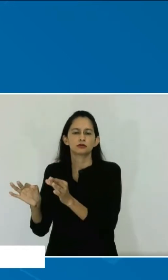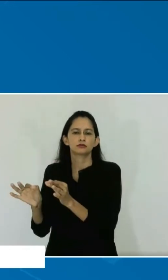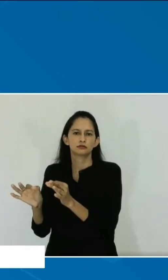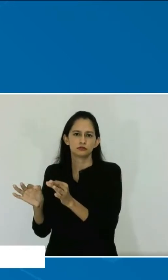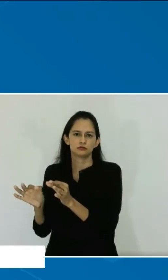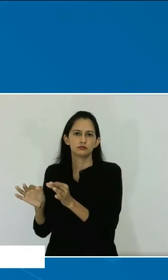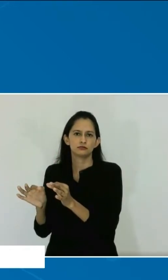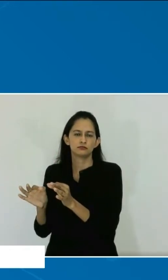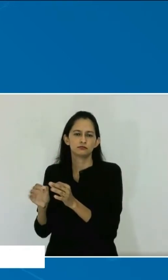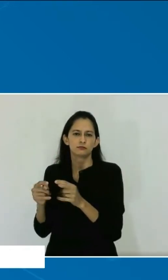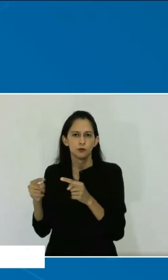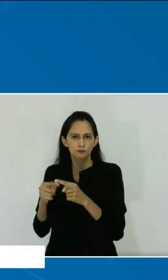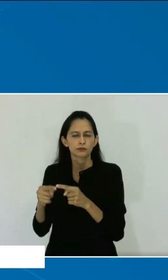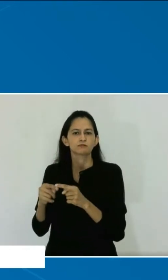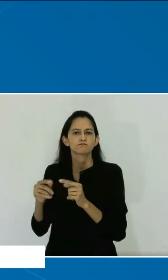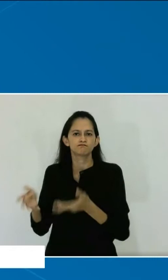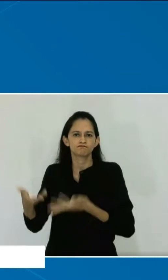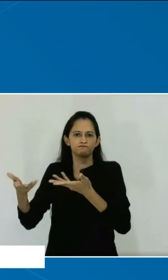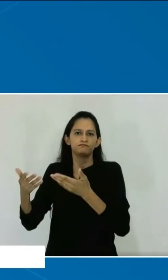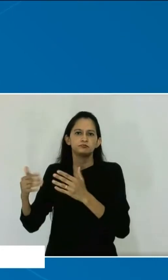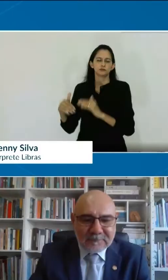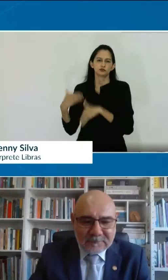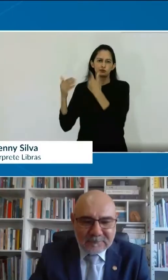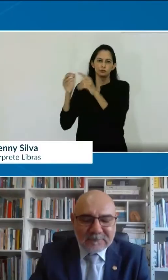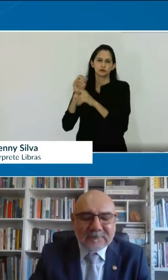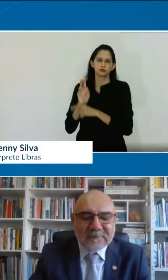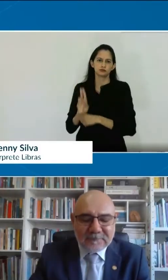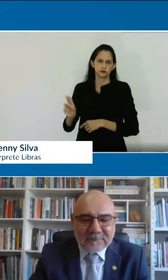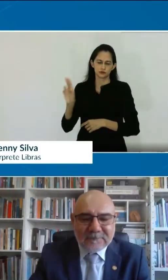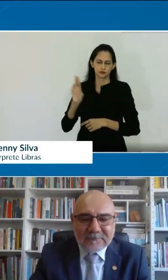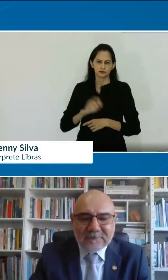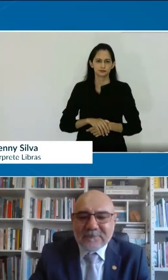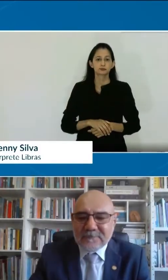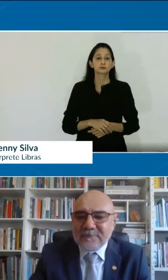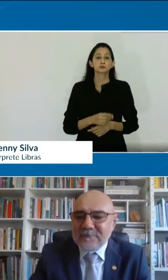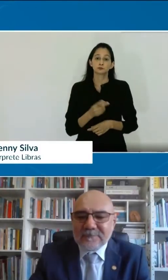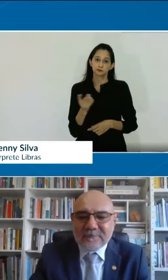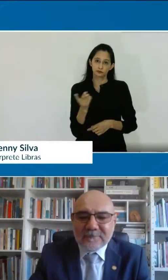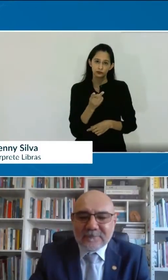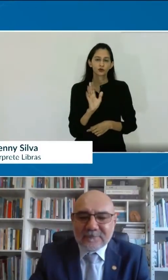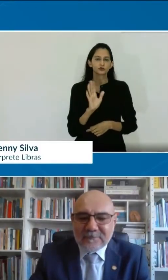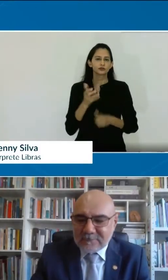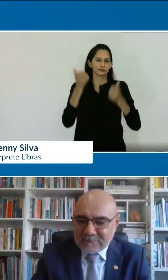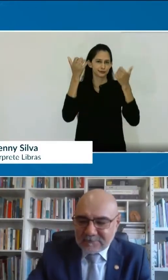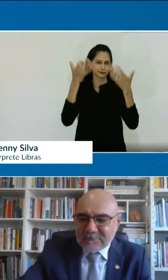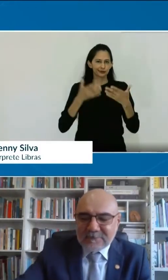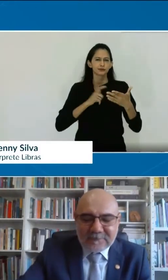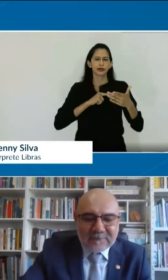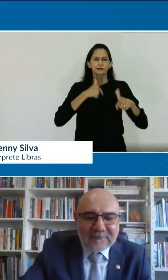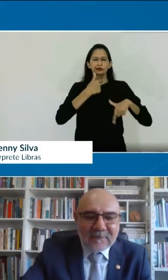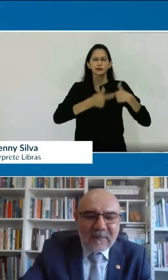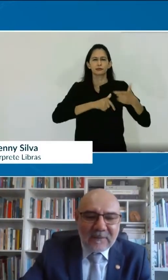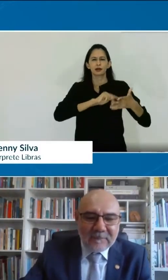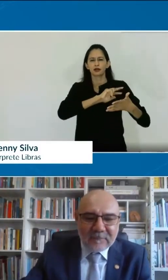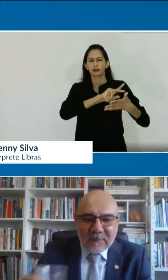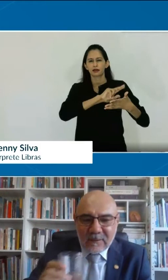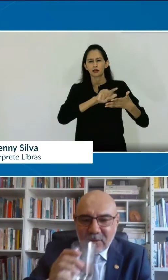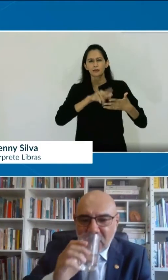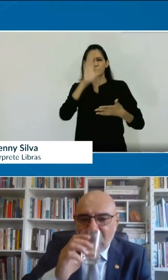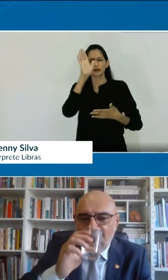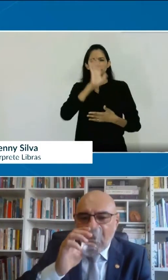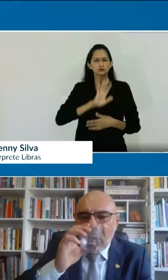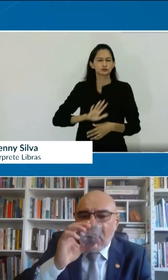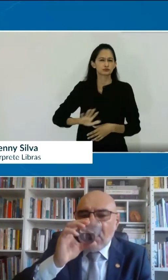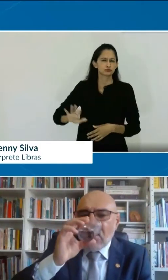desenvolvimento. Bom, e como o professor Edivar e o professor Alfredo falaram, foram muitas ações aí no Brasil inteiro, são milhares